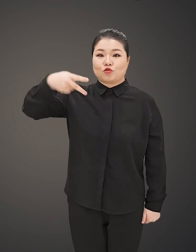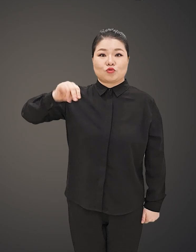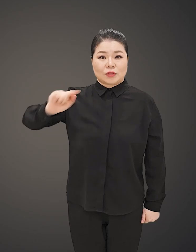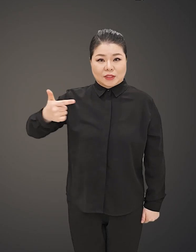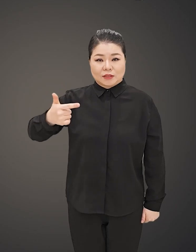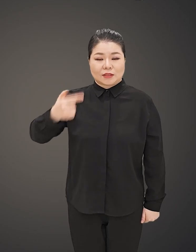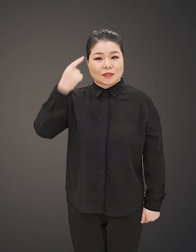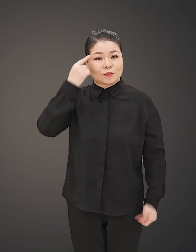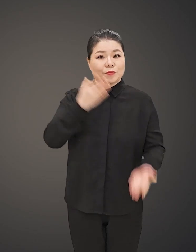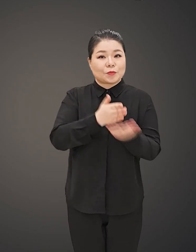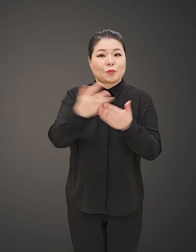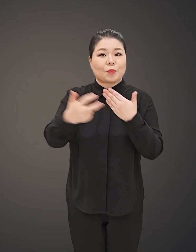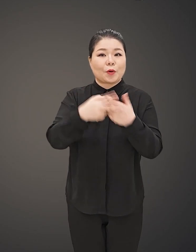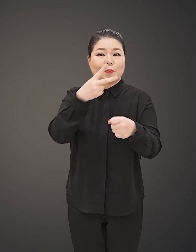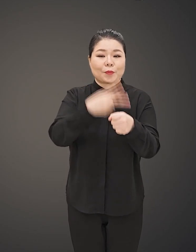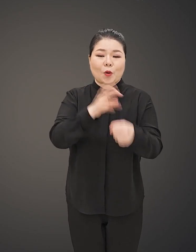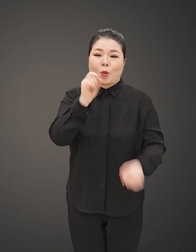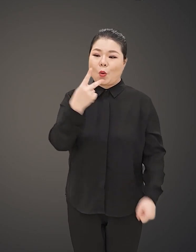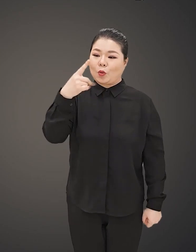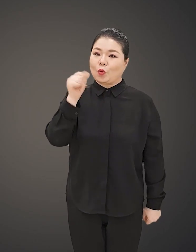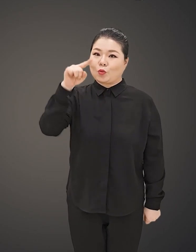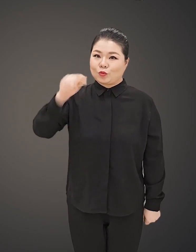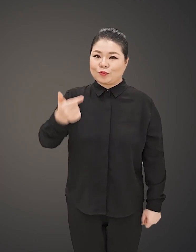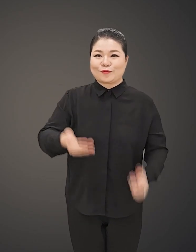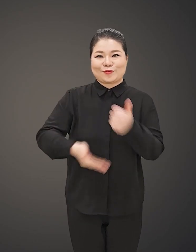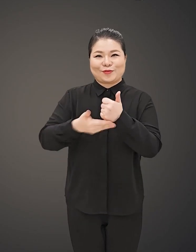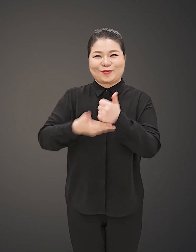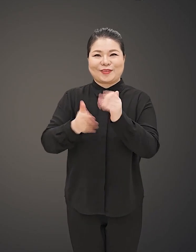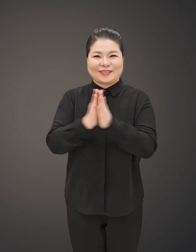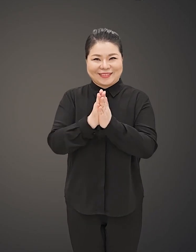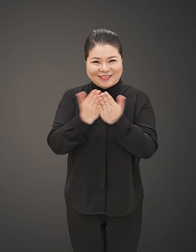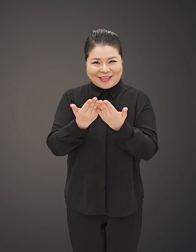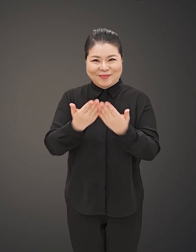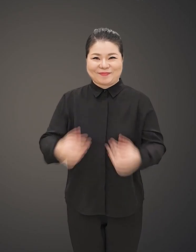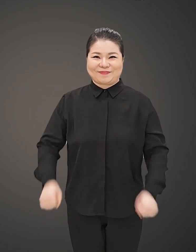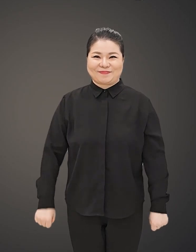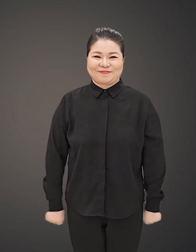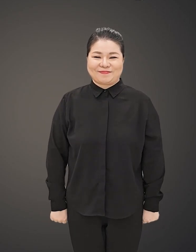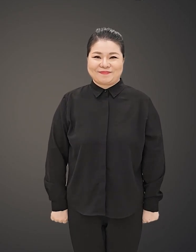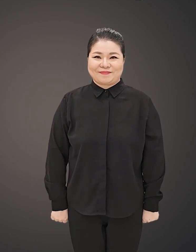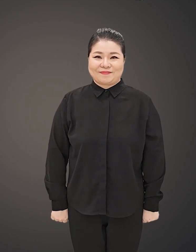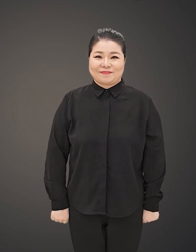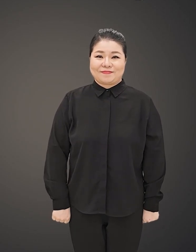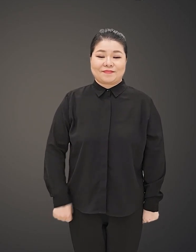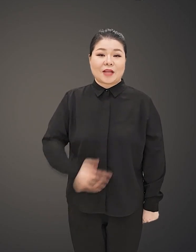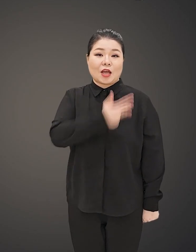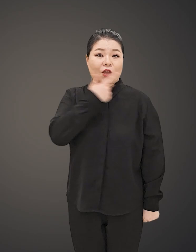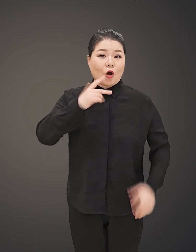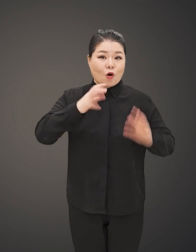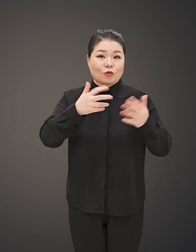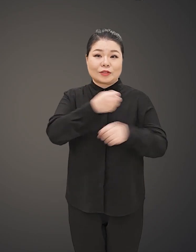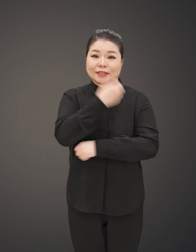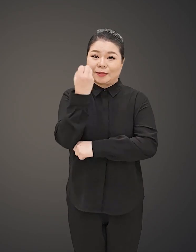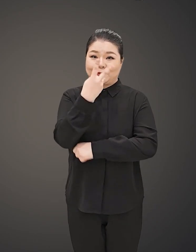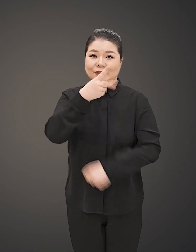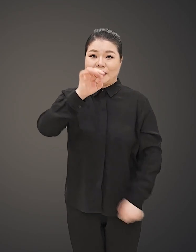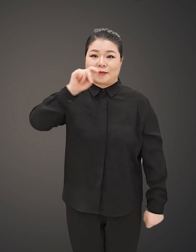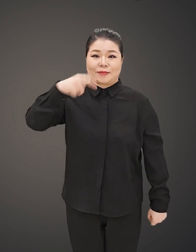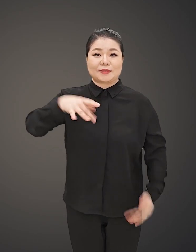백수린, 정신과 전문의 오동훈 추천, 화제의 에세이. 영국 신문 타임스